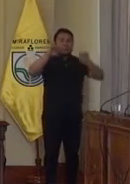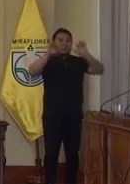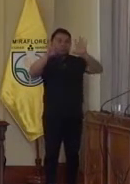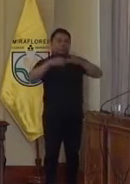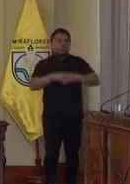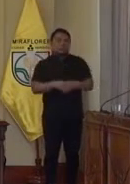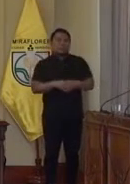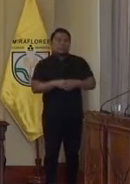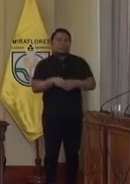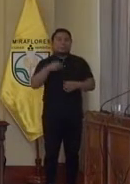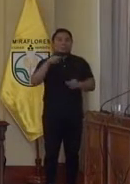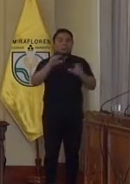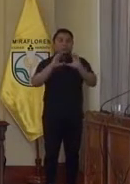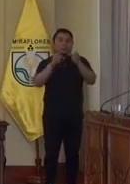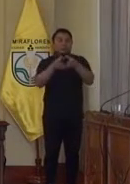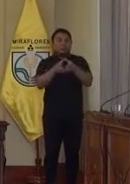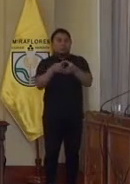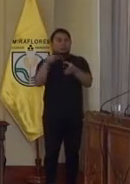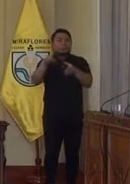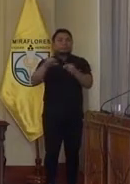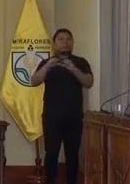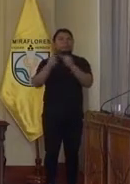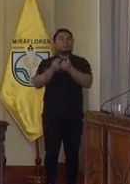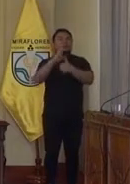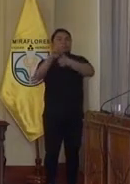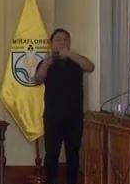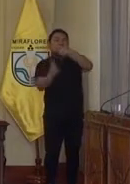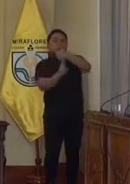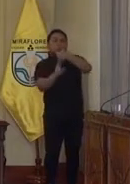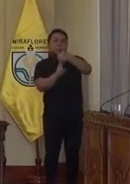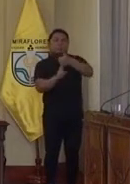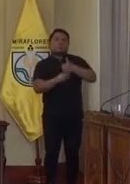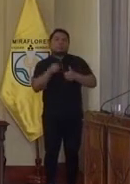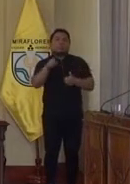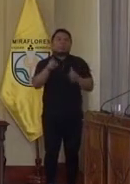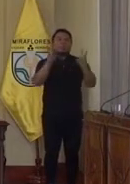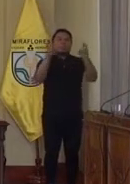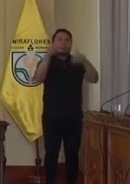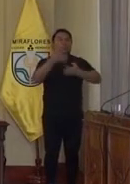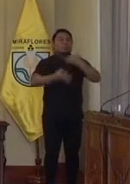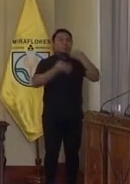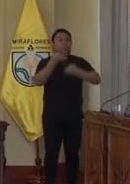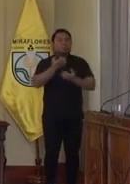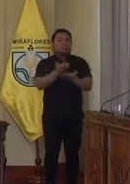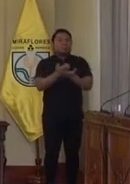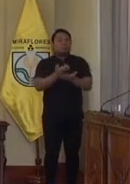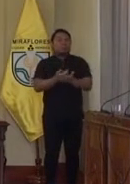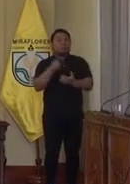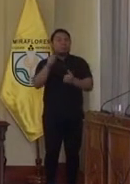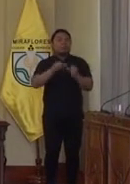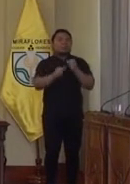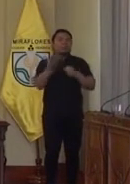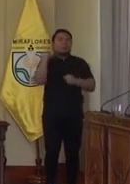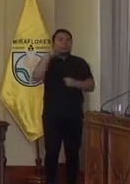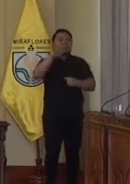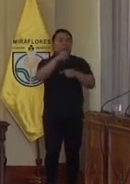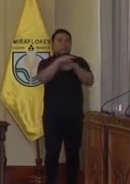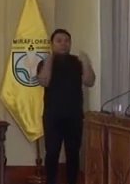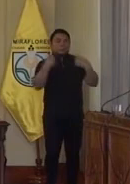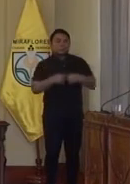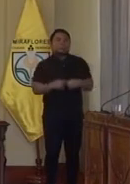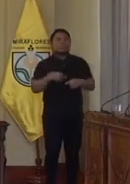008-2019 de la sesión conjunta de la Comisión de Regidores de Asuntos Jurídicos y Economía, de fecha 4 de